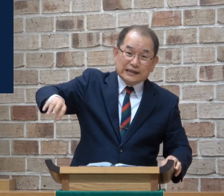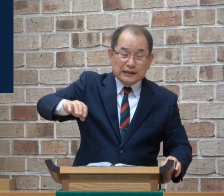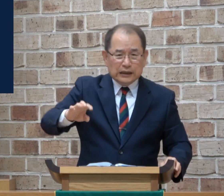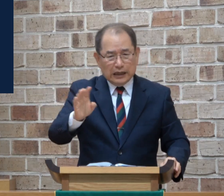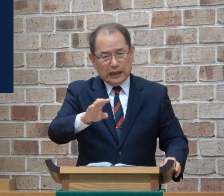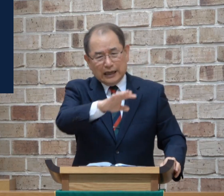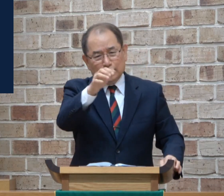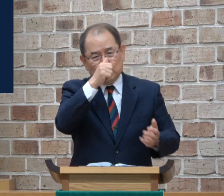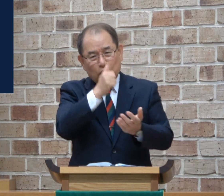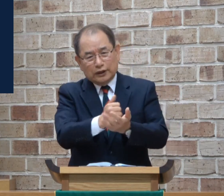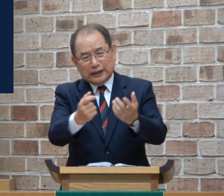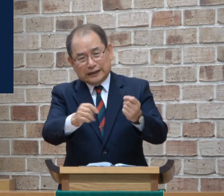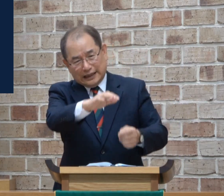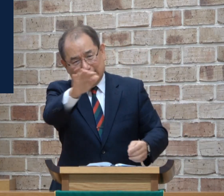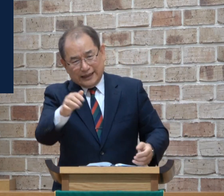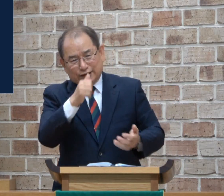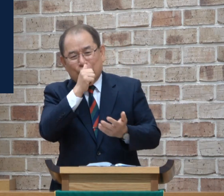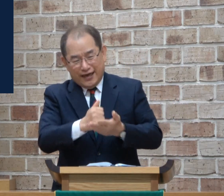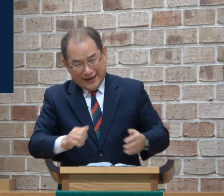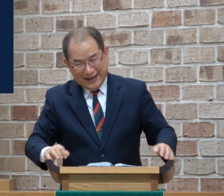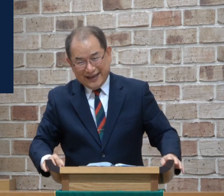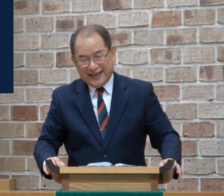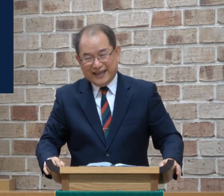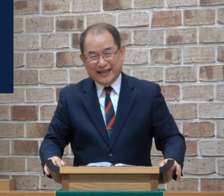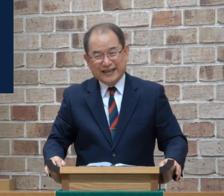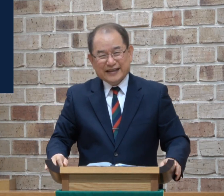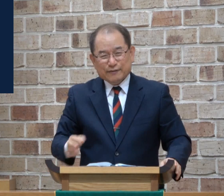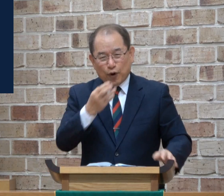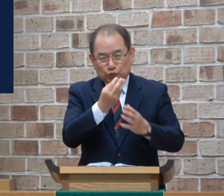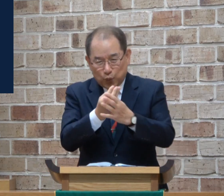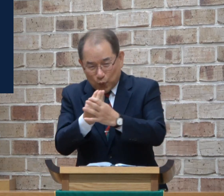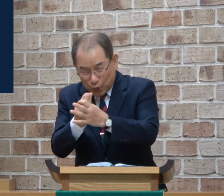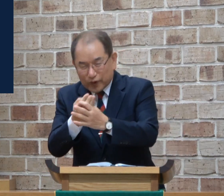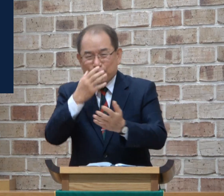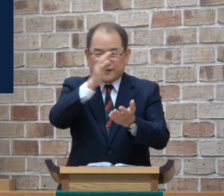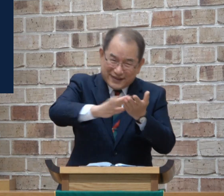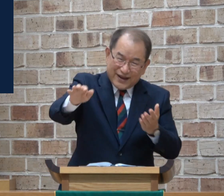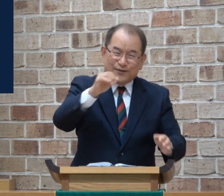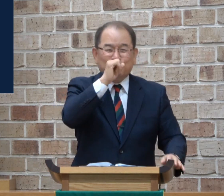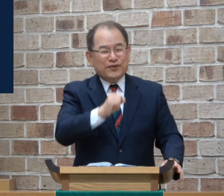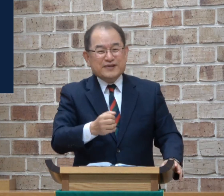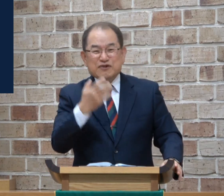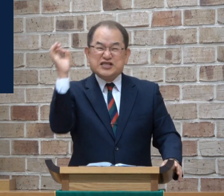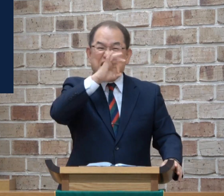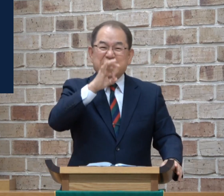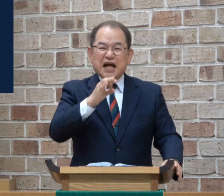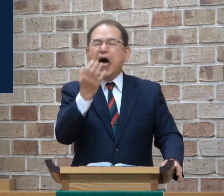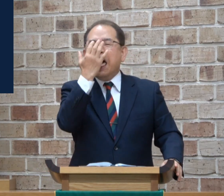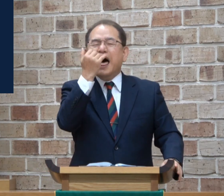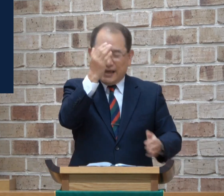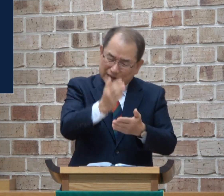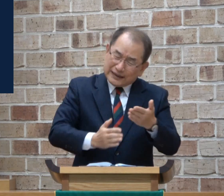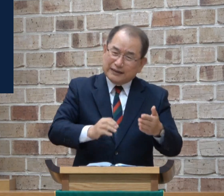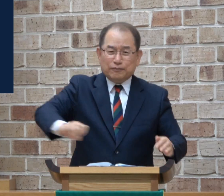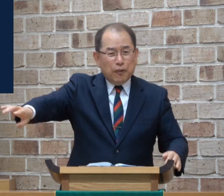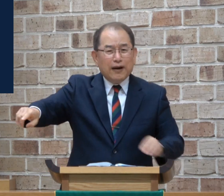것은 죄가 됩니다. 적당히 가지고 와서 다 먹어야 합니다. 그리고 남은